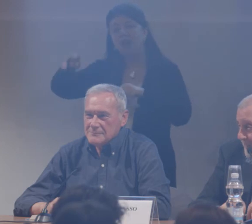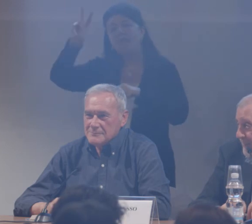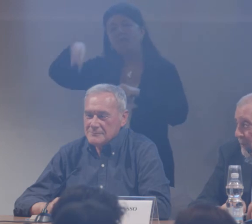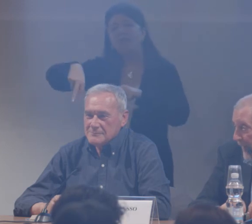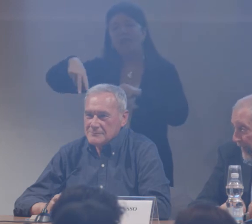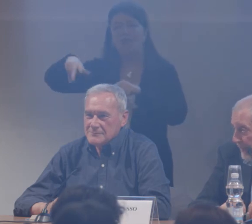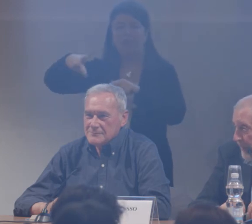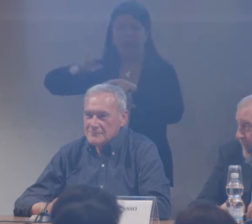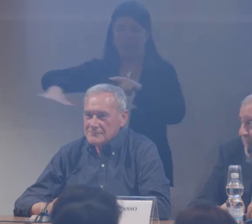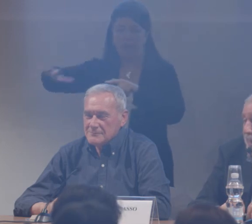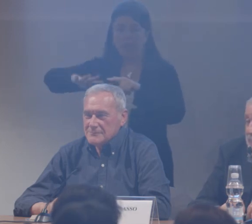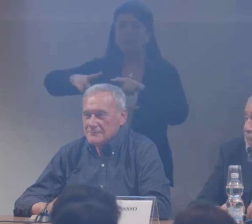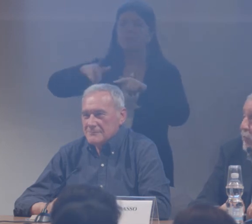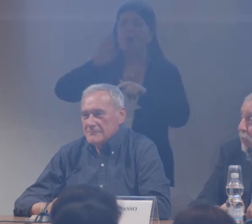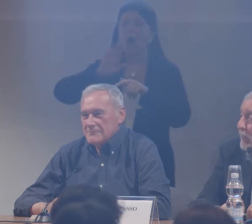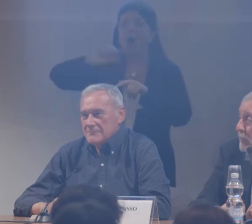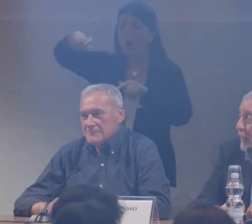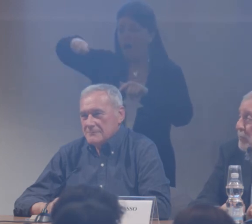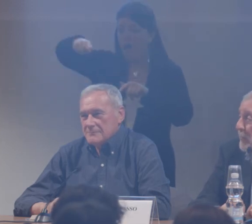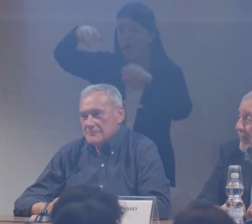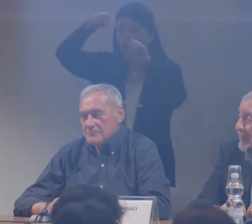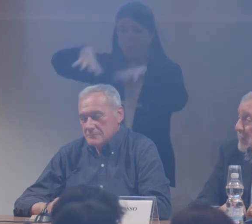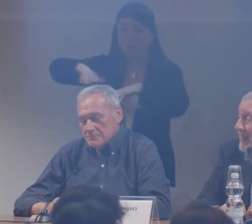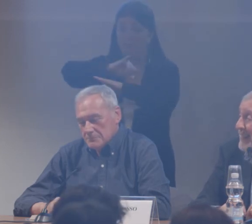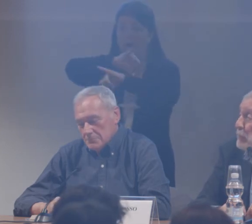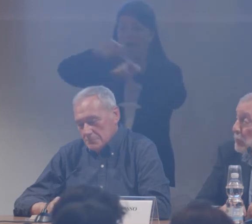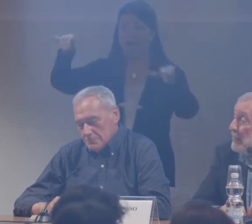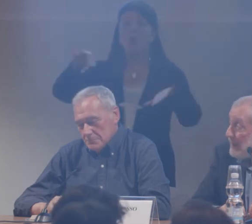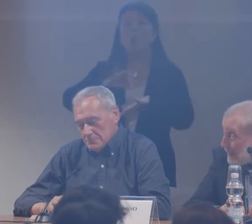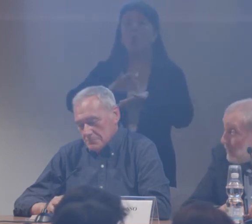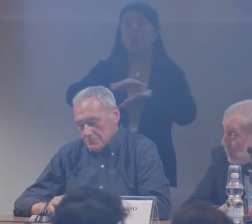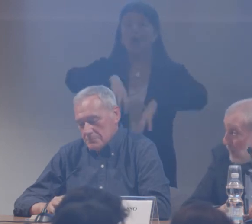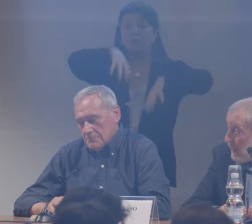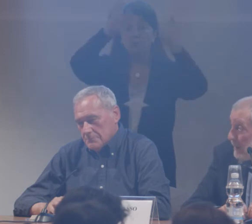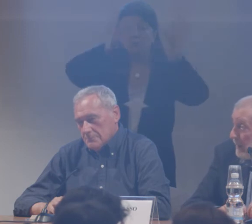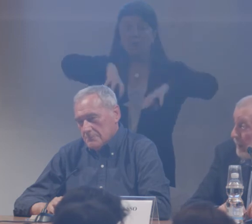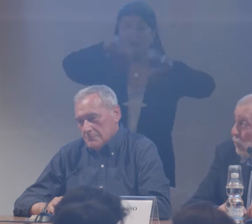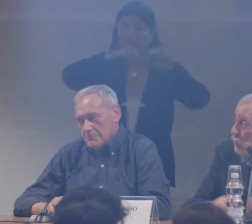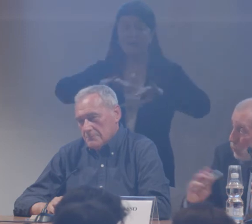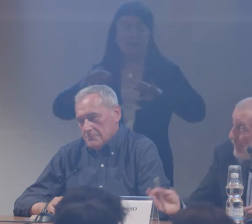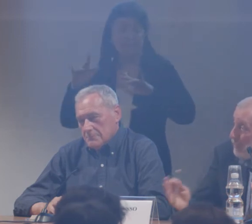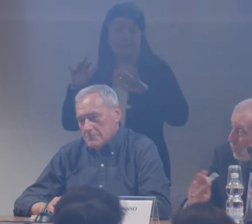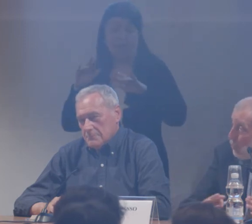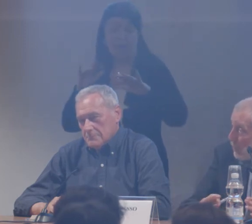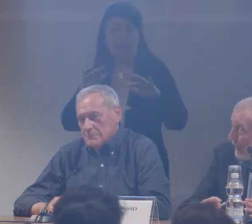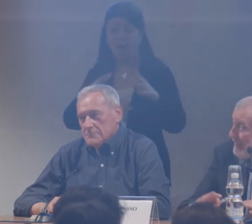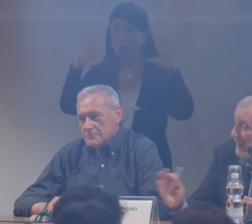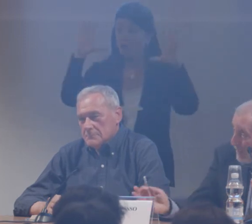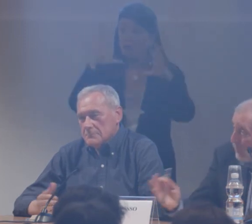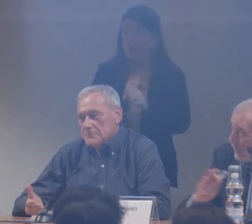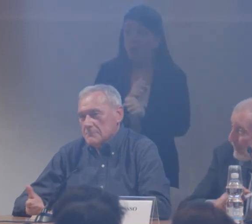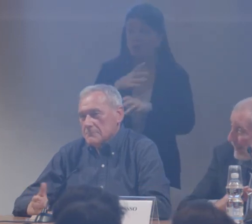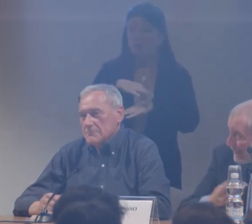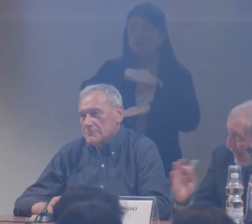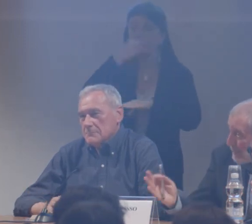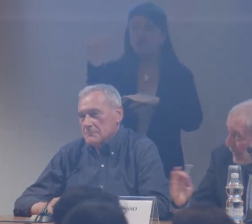se ne vedeva mai, e ogni volta che pioveva c'era la mobilitazione notturna e diurna, si